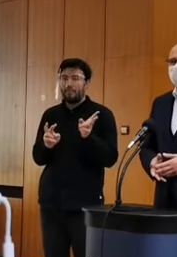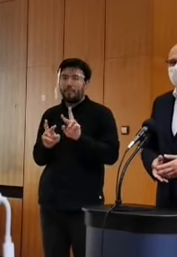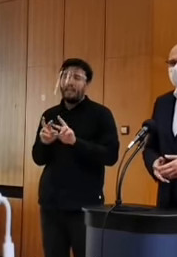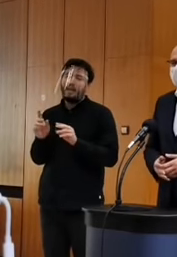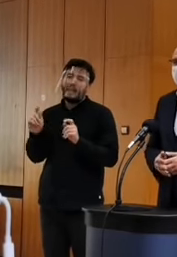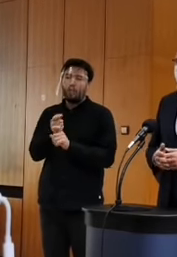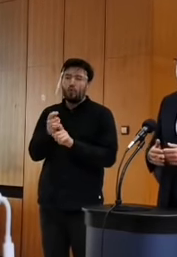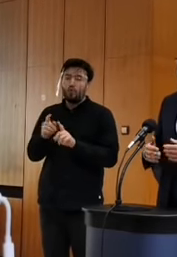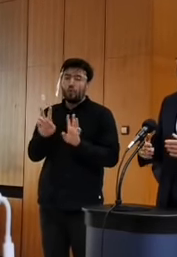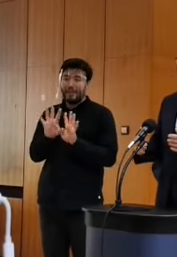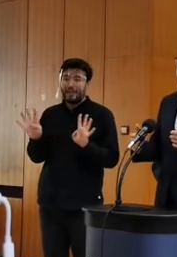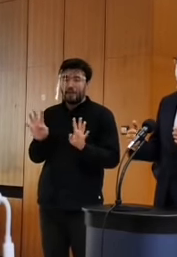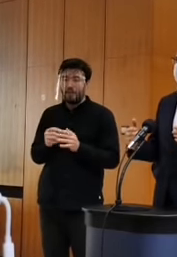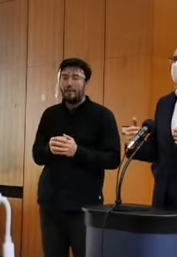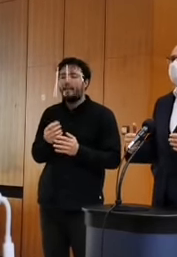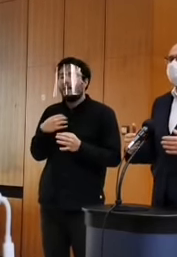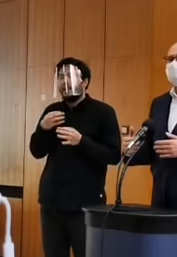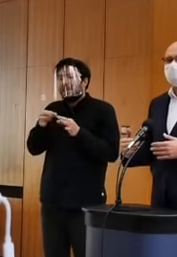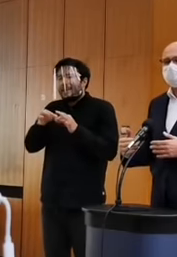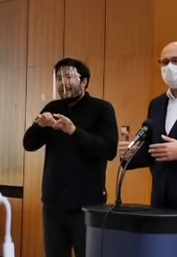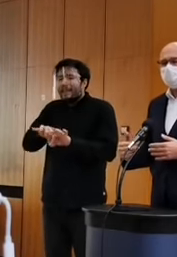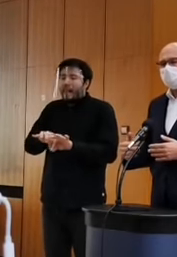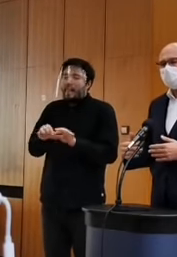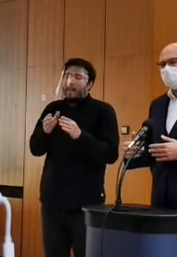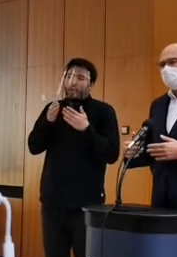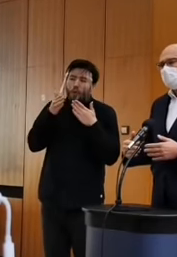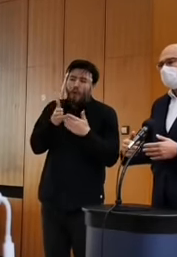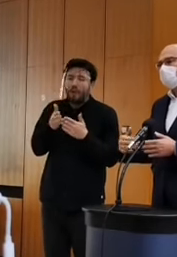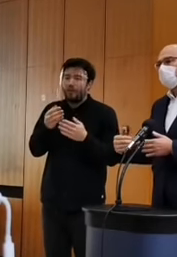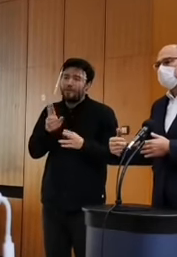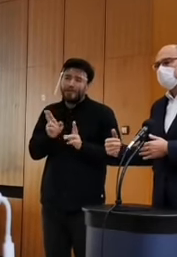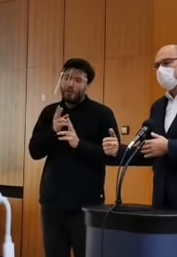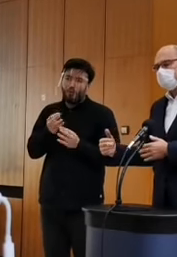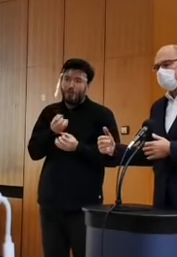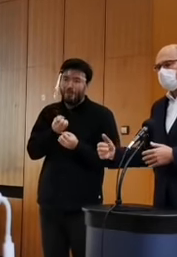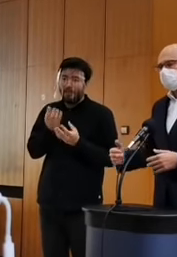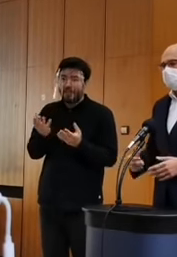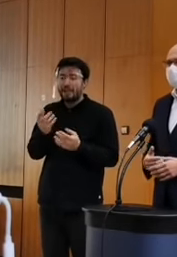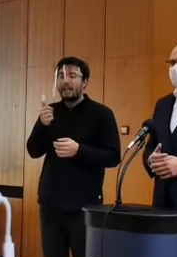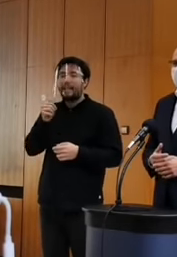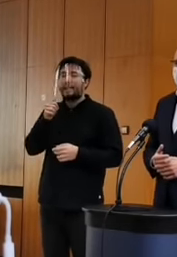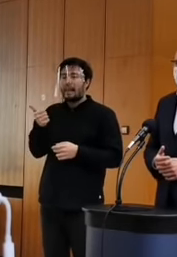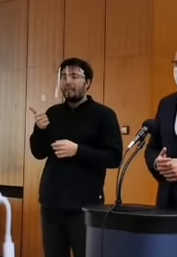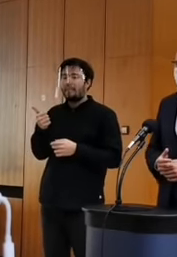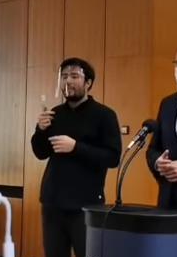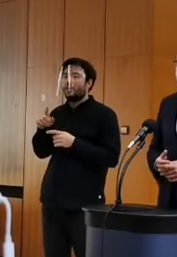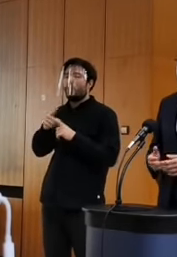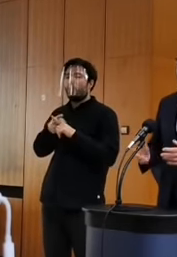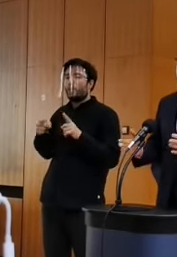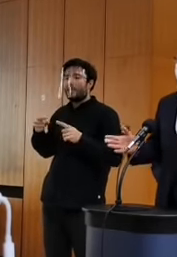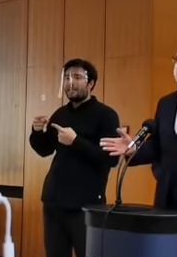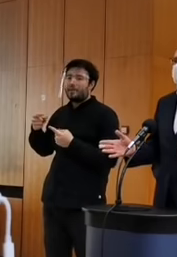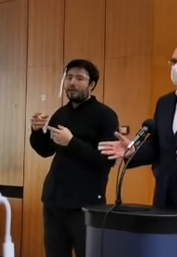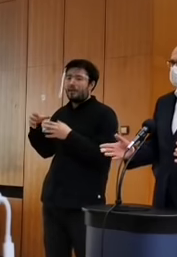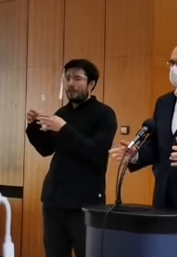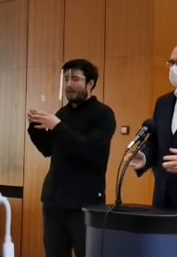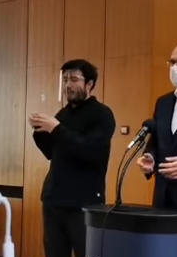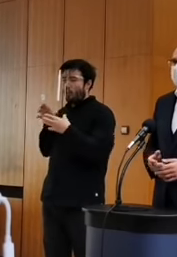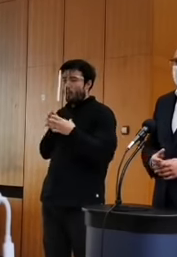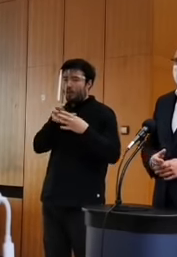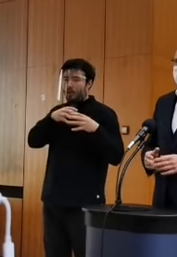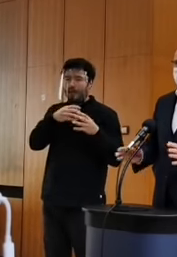žiadne konkrétnosti, pretože najprv si chceme v rôznych kruhoch to prediskutovať. Je to vážna